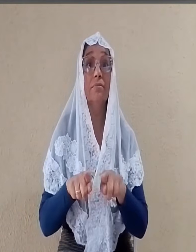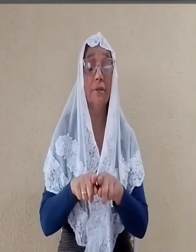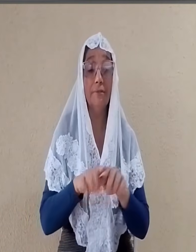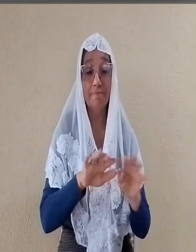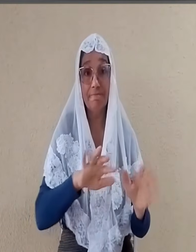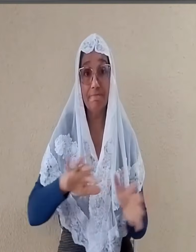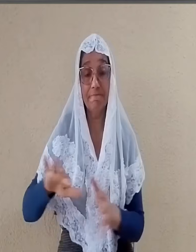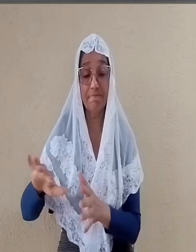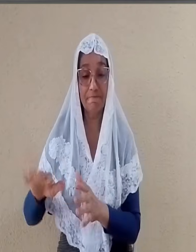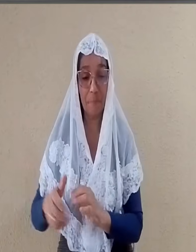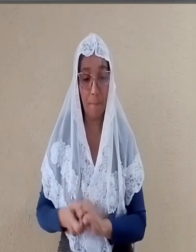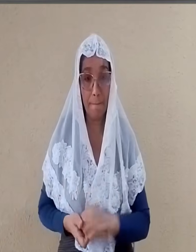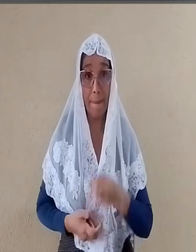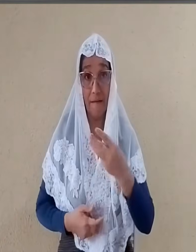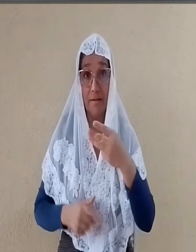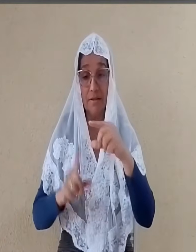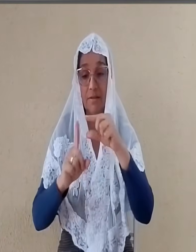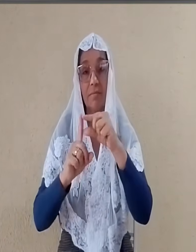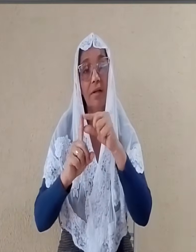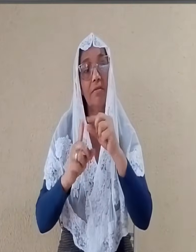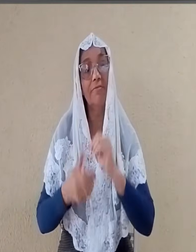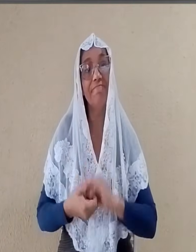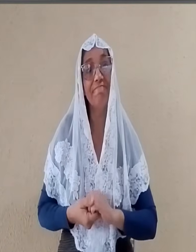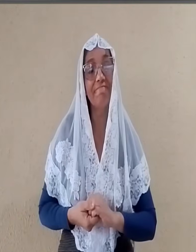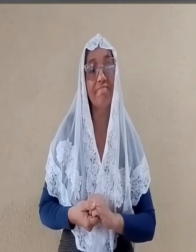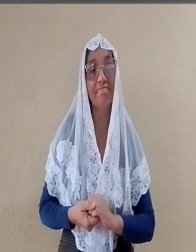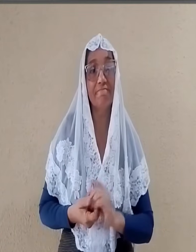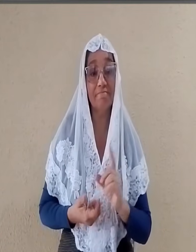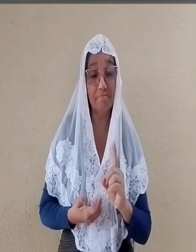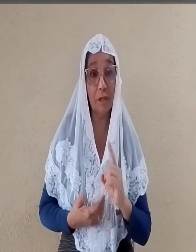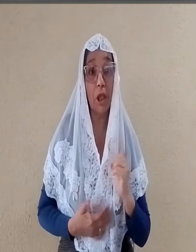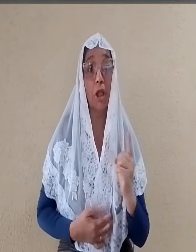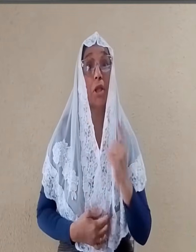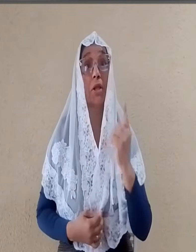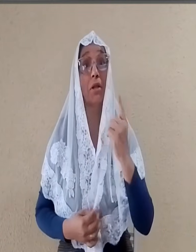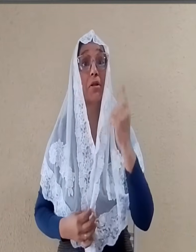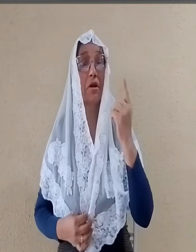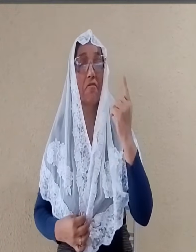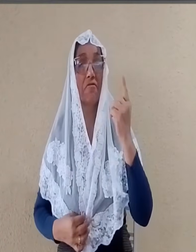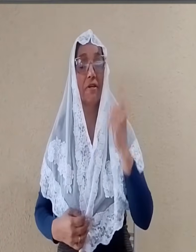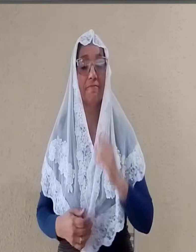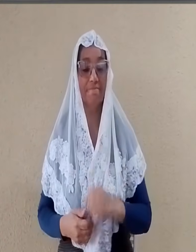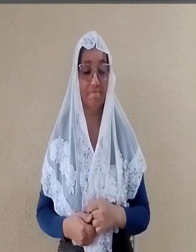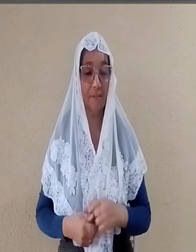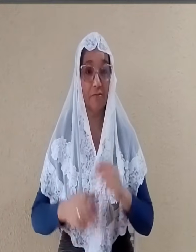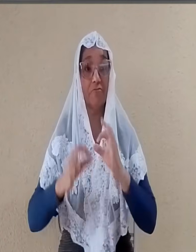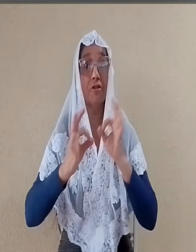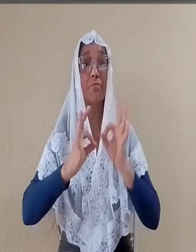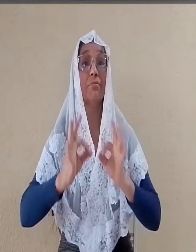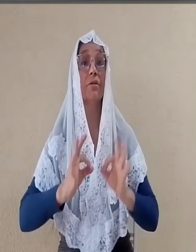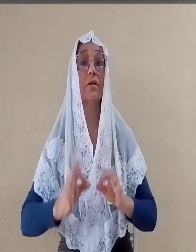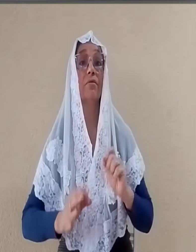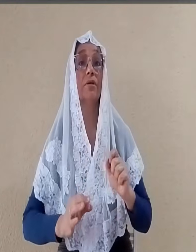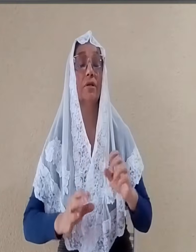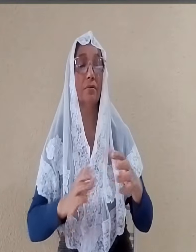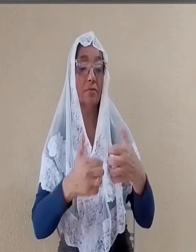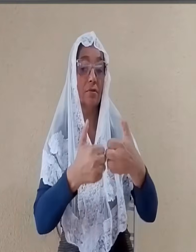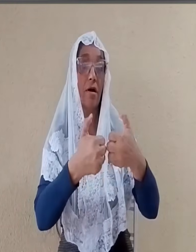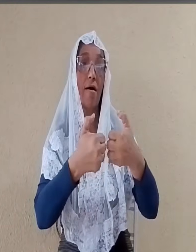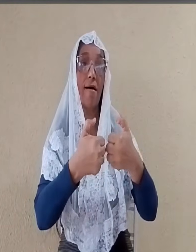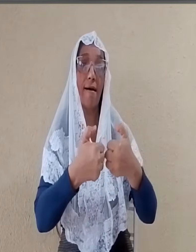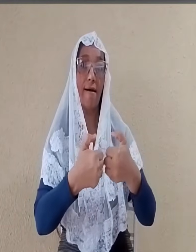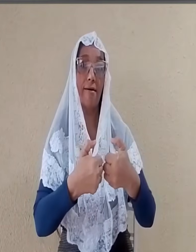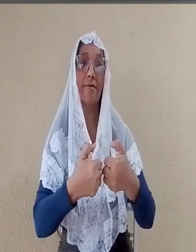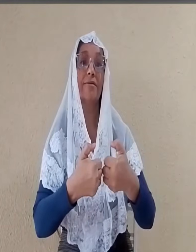arca do concerto. Naquela arca, irmão, tinha o que tem aqui hoje. Tinha o pão do maná. O pão do maná